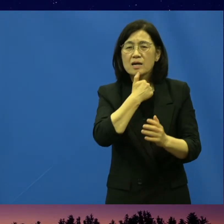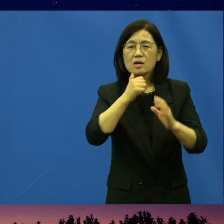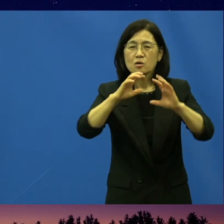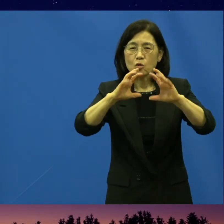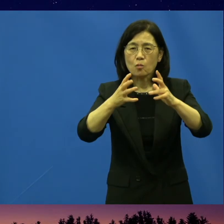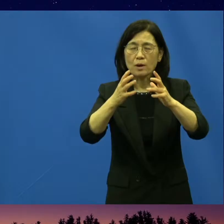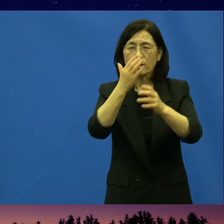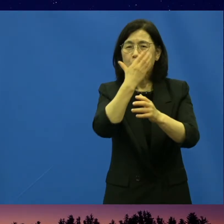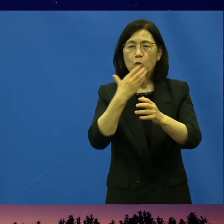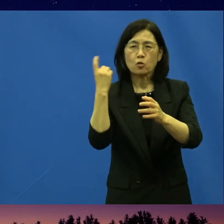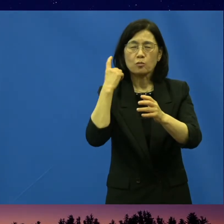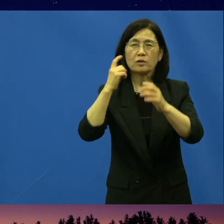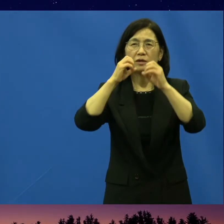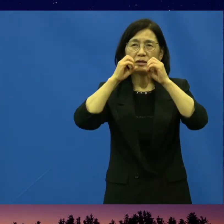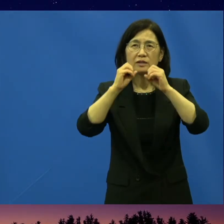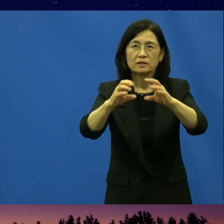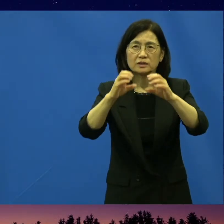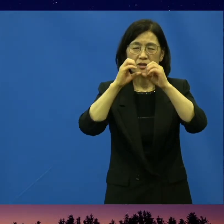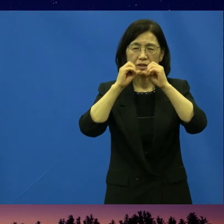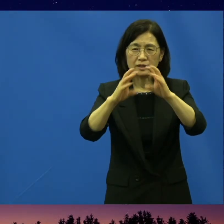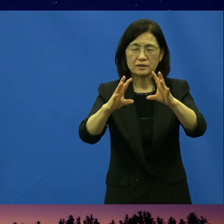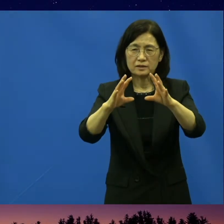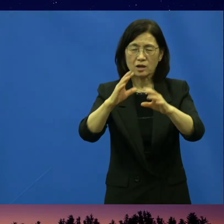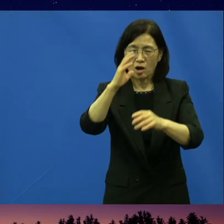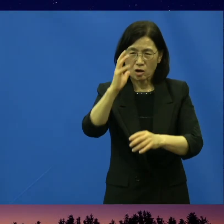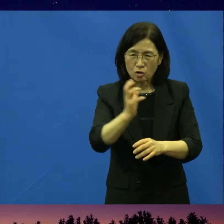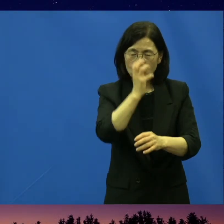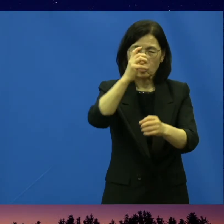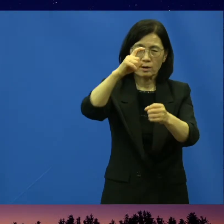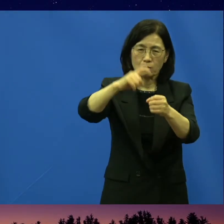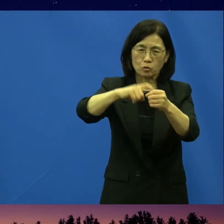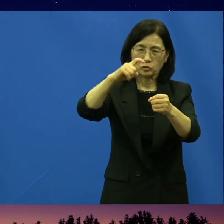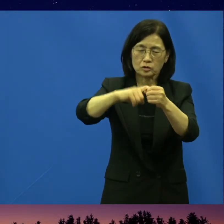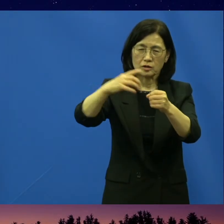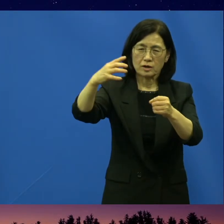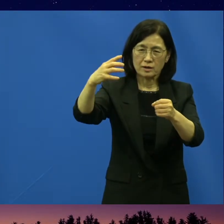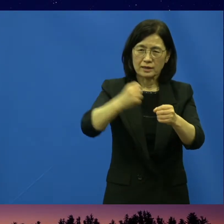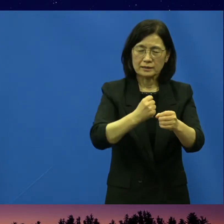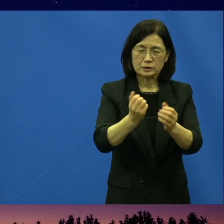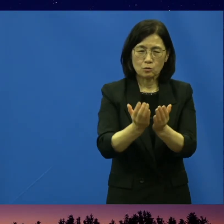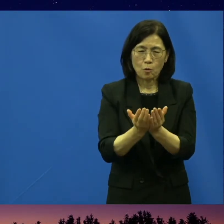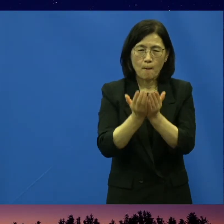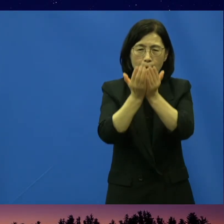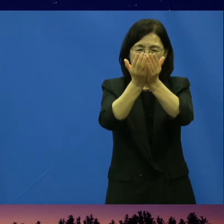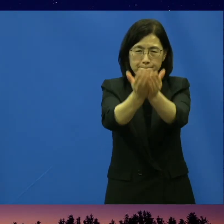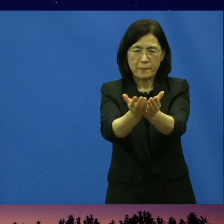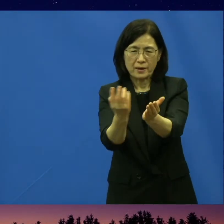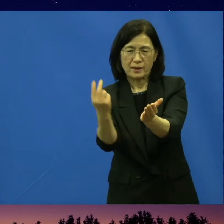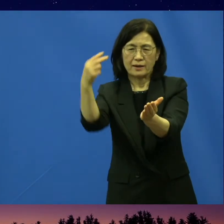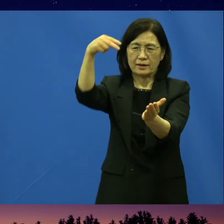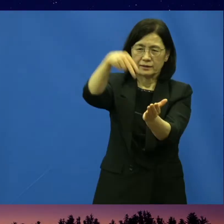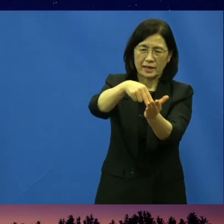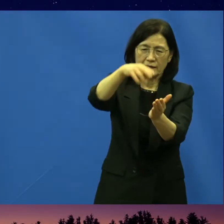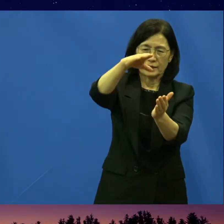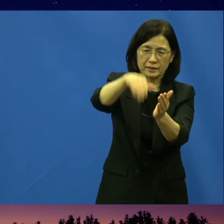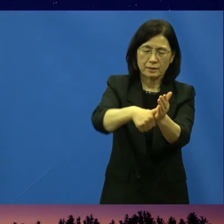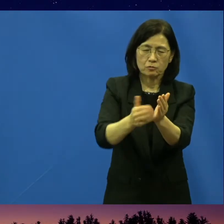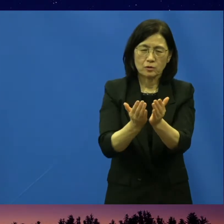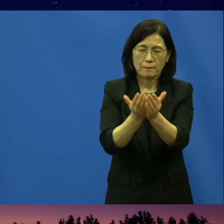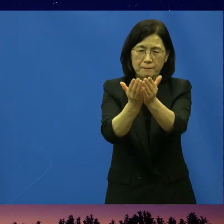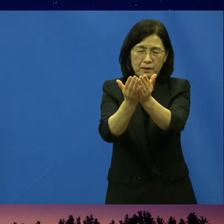할 하나님의 거룩한 그 목적을 가지고 그 배를 하나님이 태우셨기 때문에 그 배는 침몰하지 않을